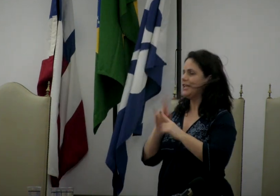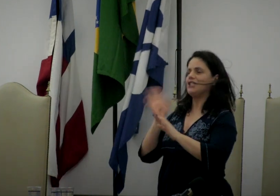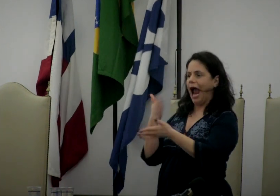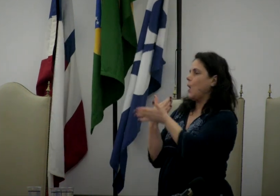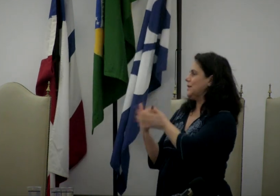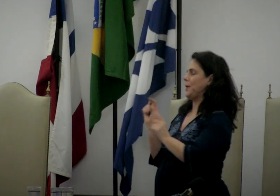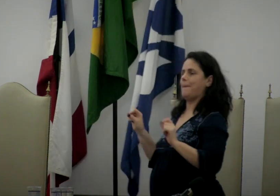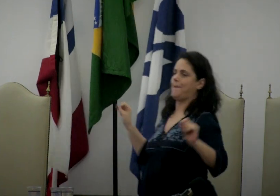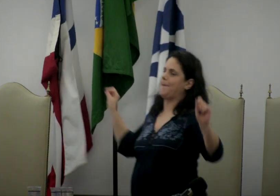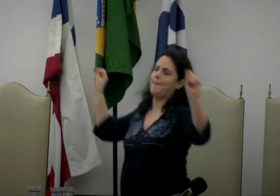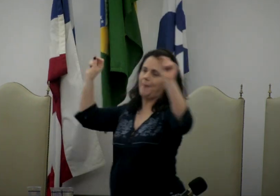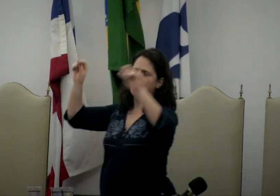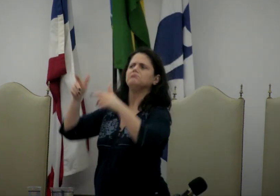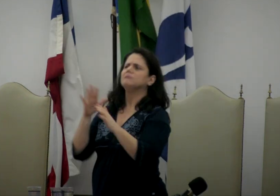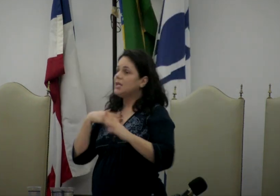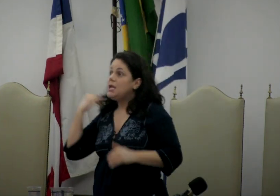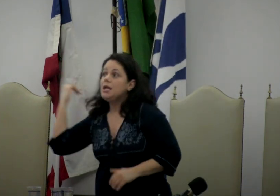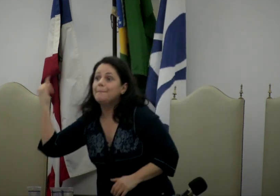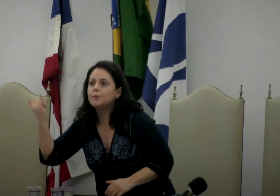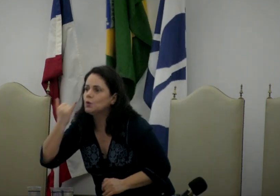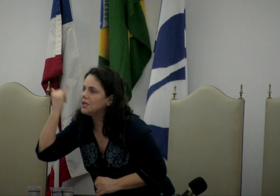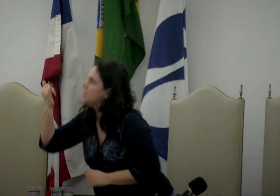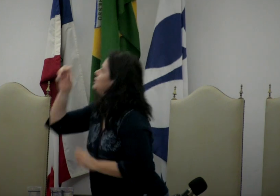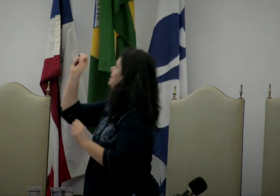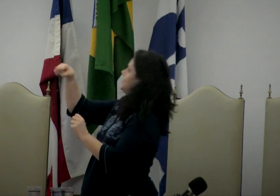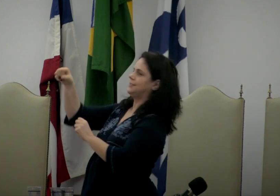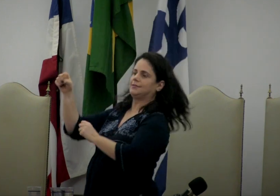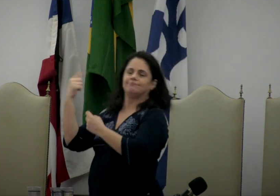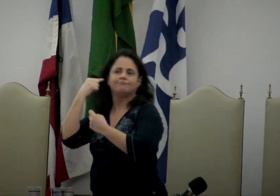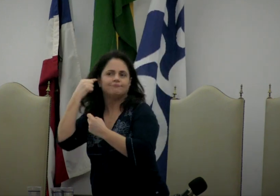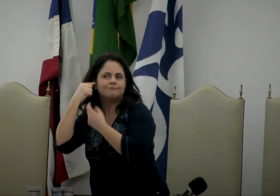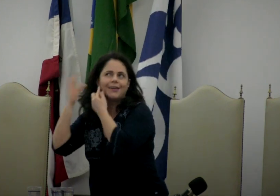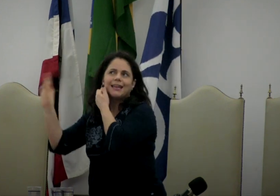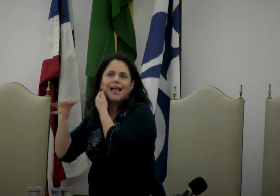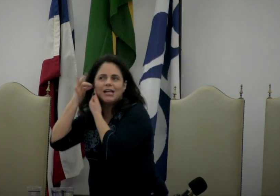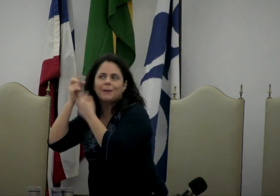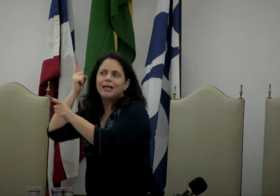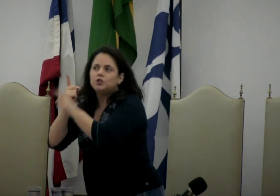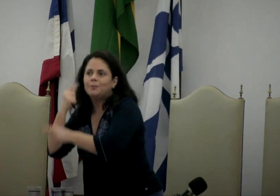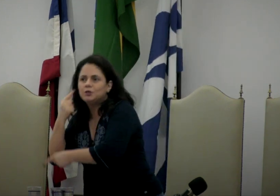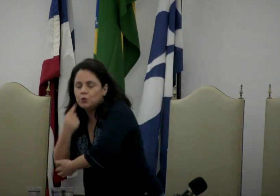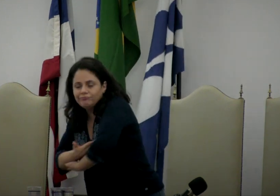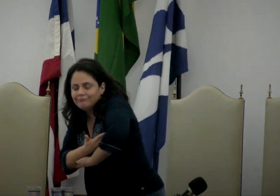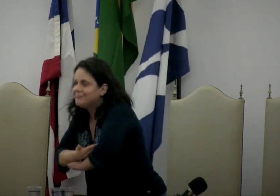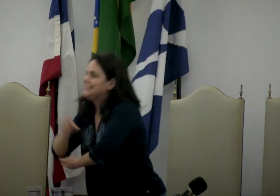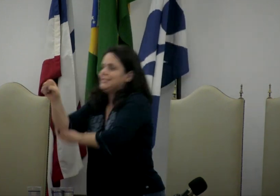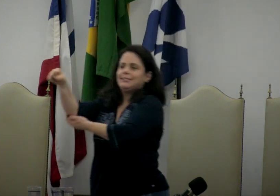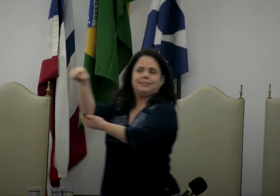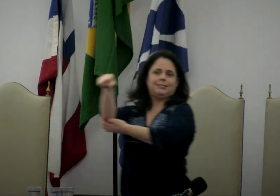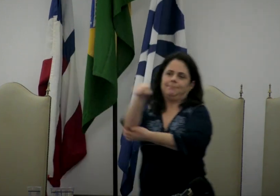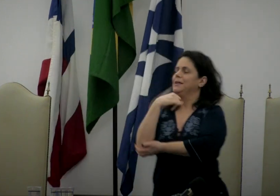Agora, a gente tem um tema muito polêmico, porque existe uma grande importância, se dá uma